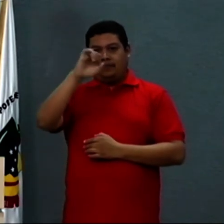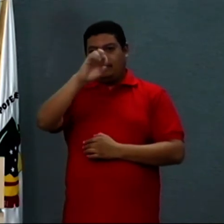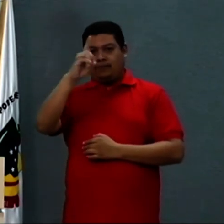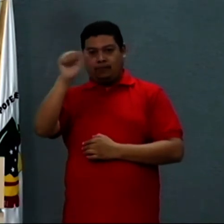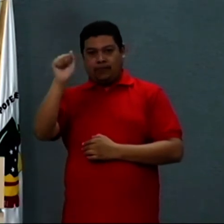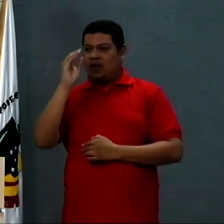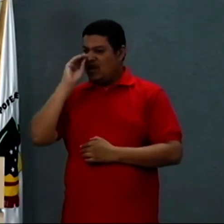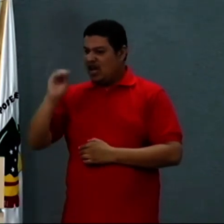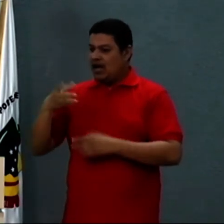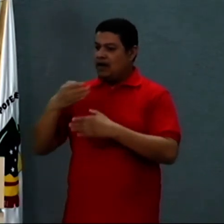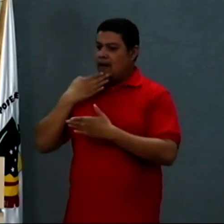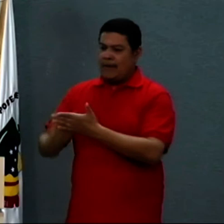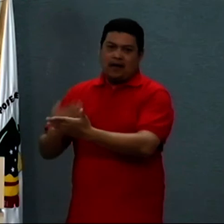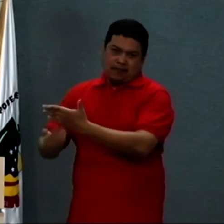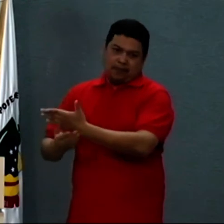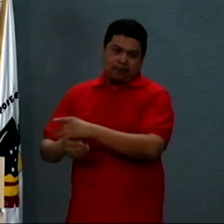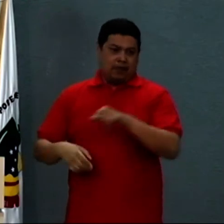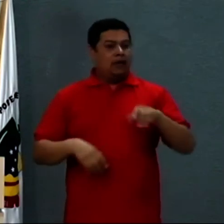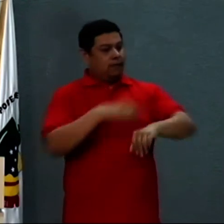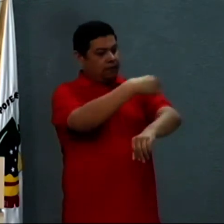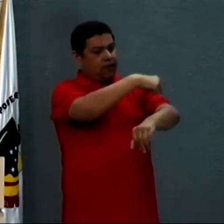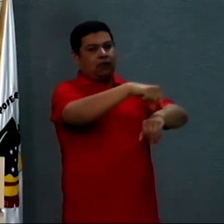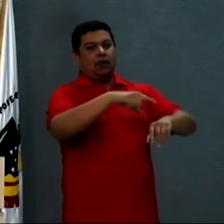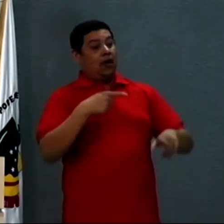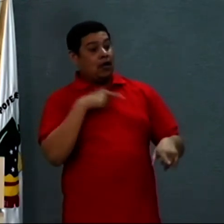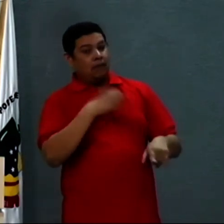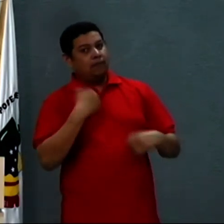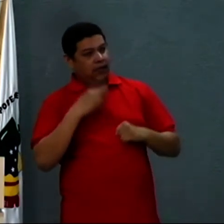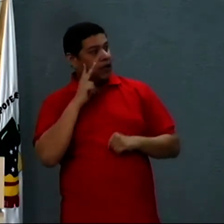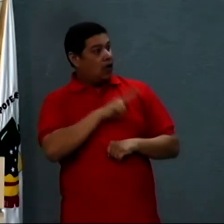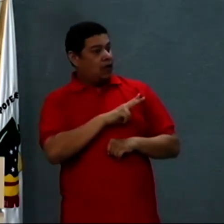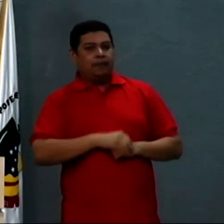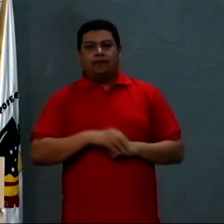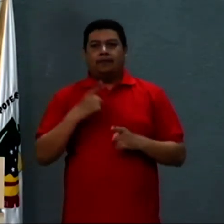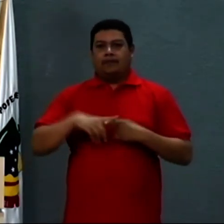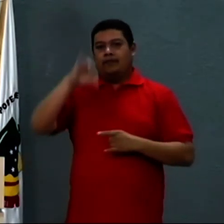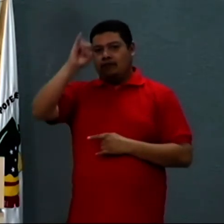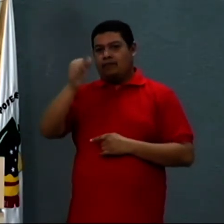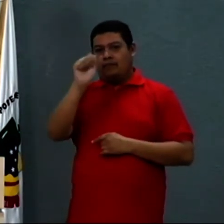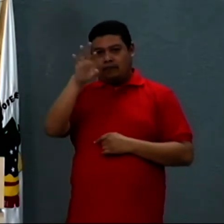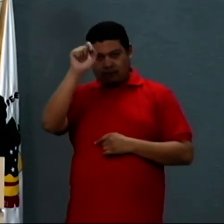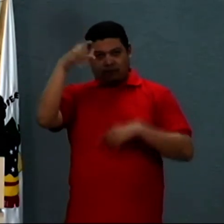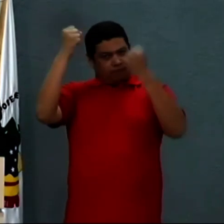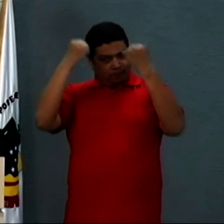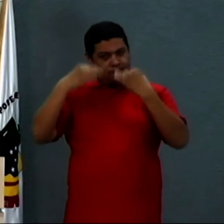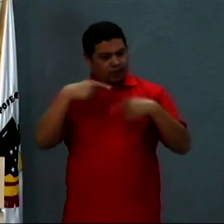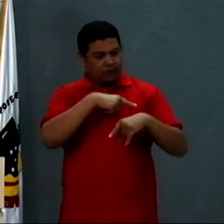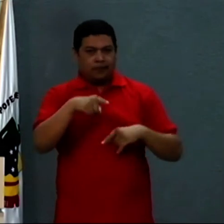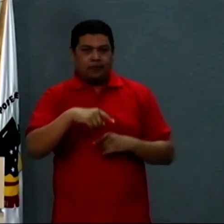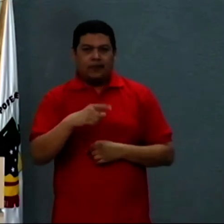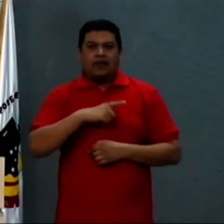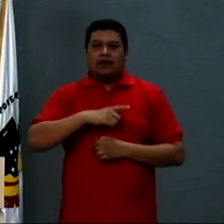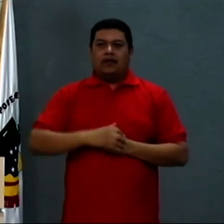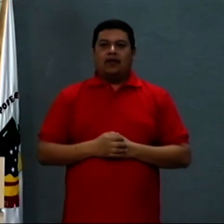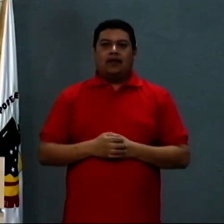esfarelando, toda quebrada, tá? E precisa realmente ser revista. O vereador Jabá estava falando essa questão sobre